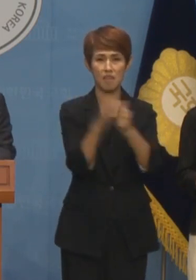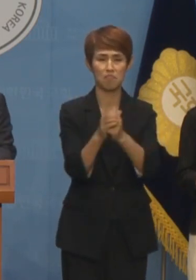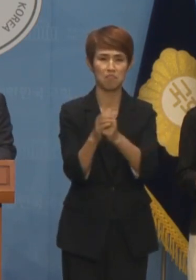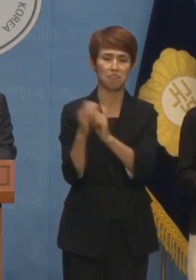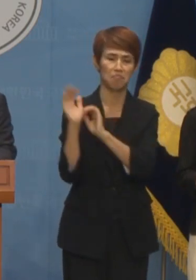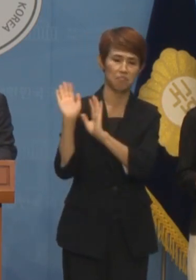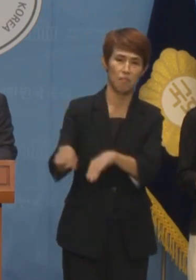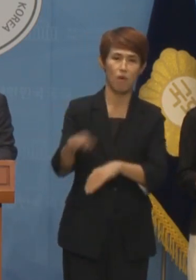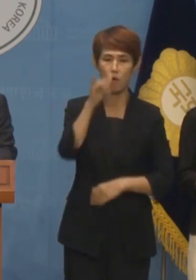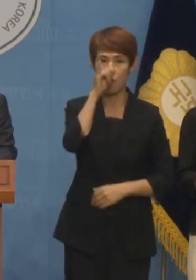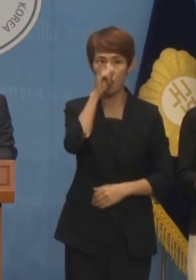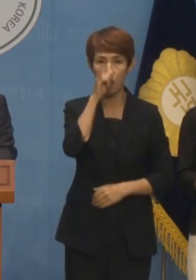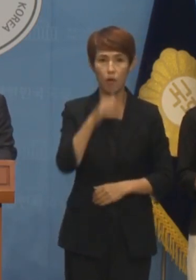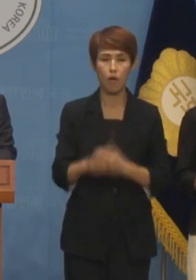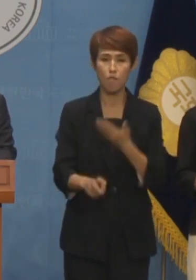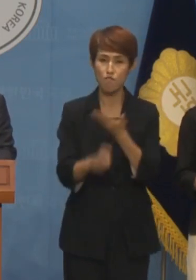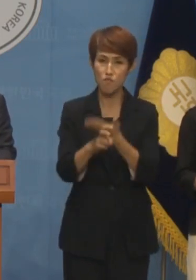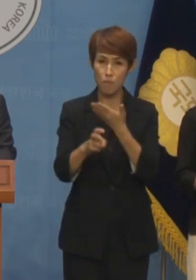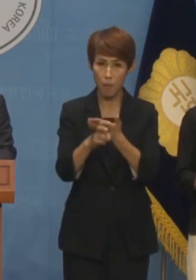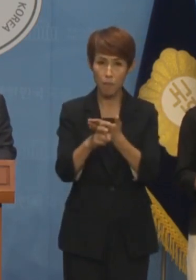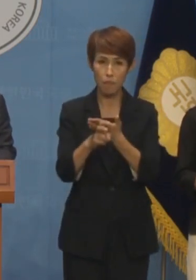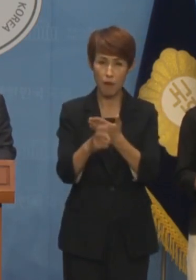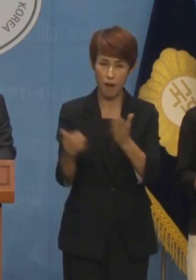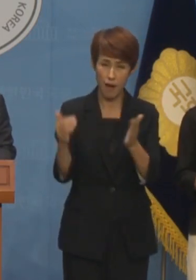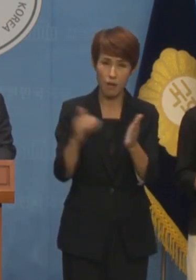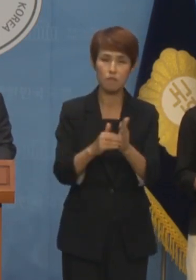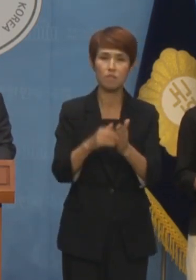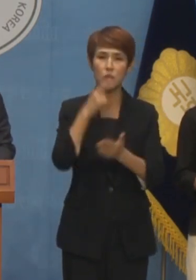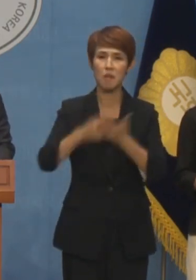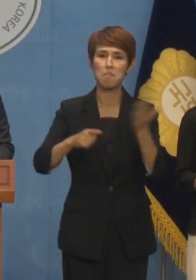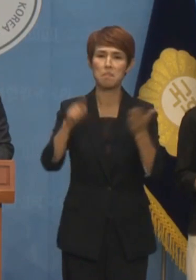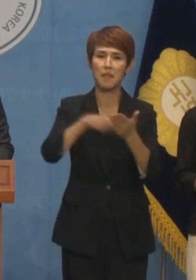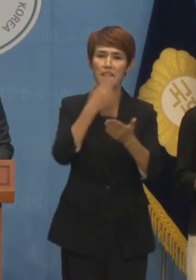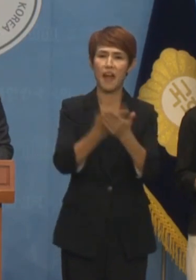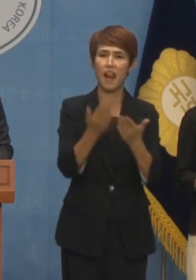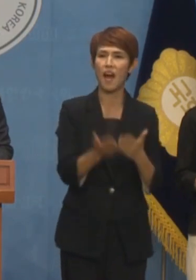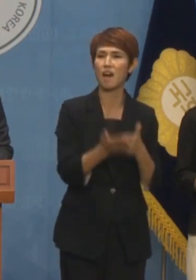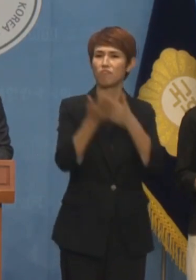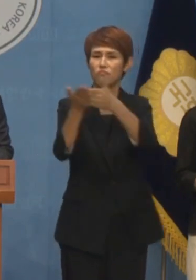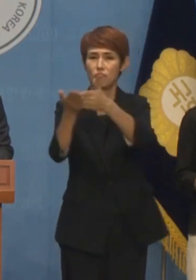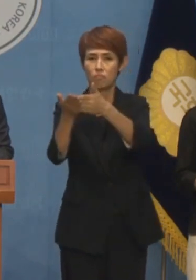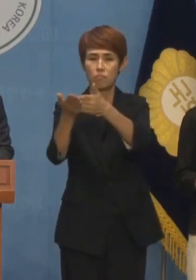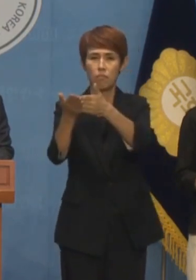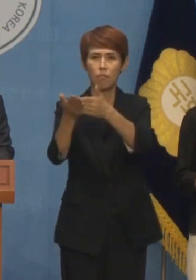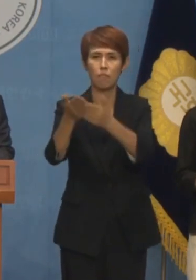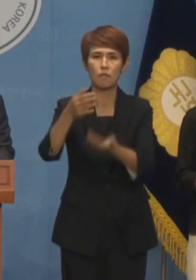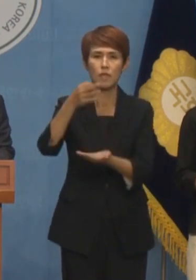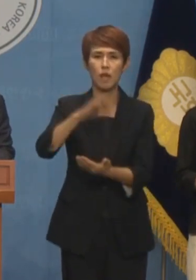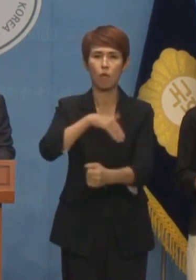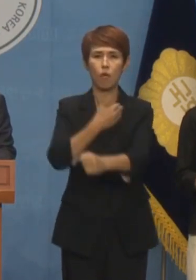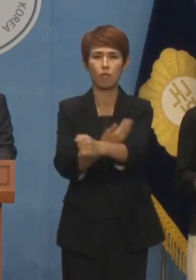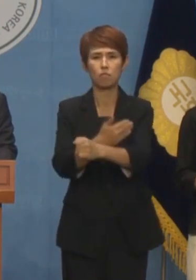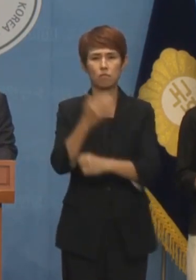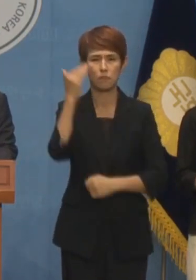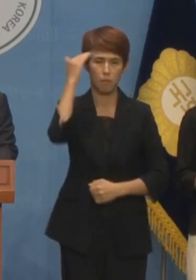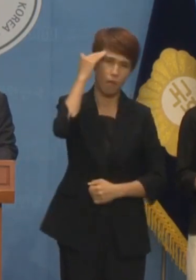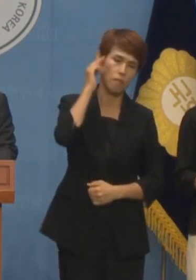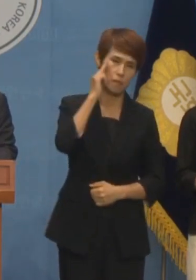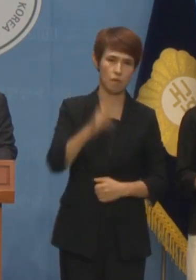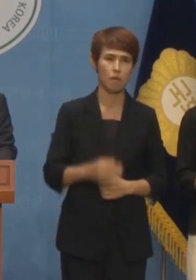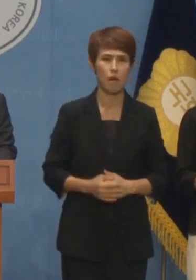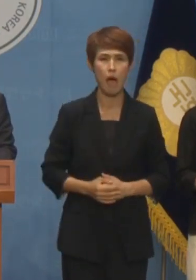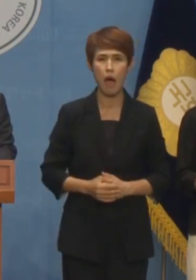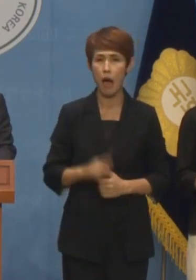불법 행위까지도 손해배상 청구를 제한당함에 따라 헌법상 재산권의 심각한 침해에 더해 아무런